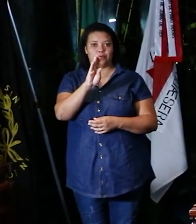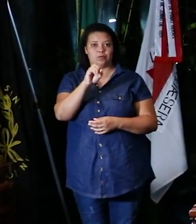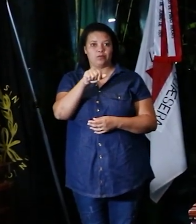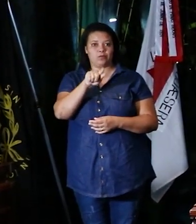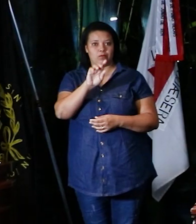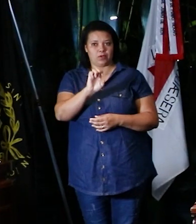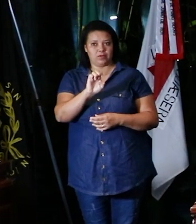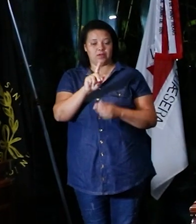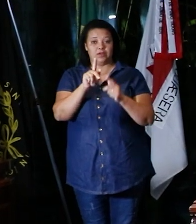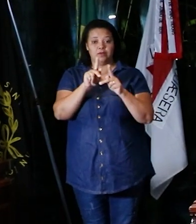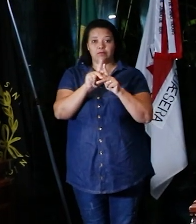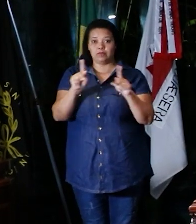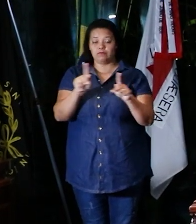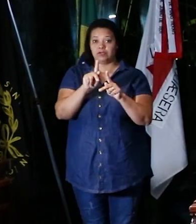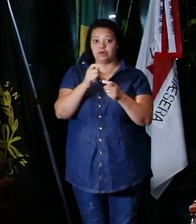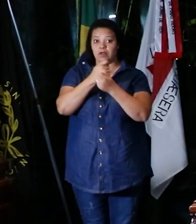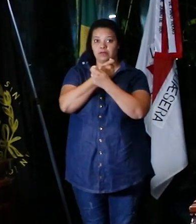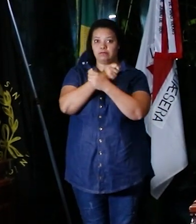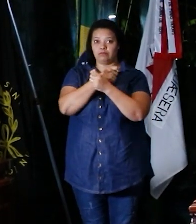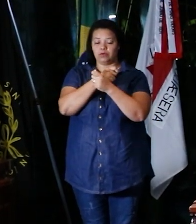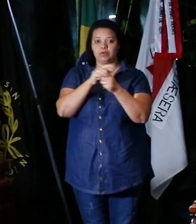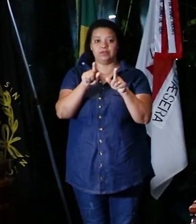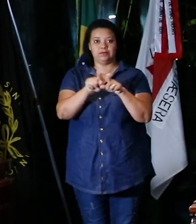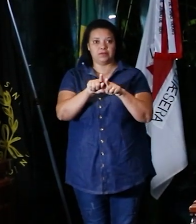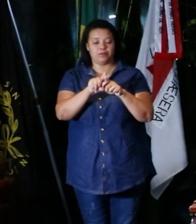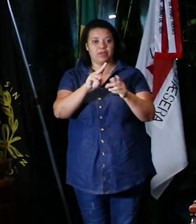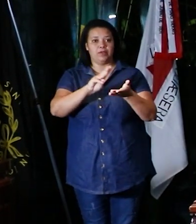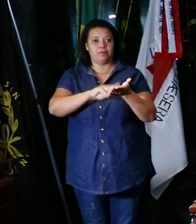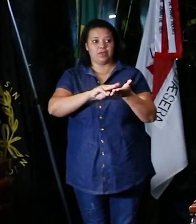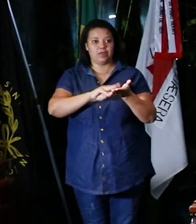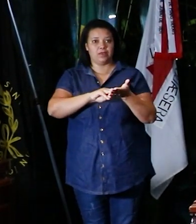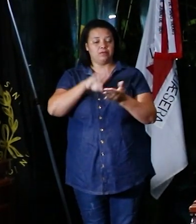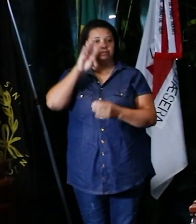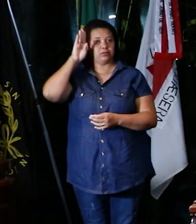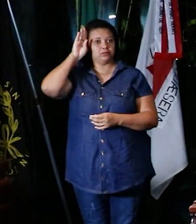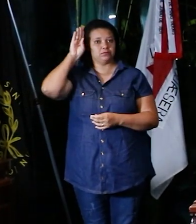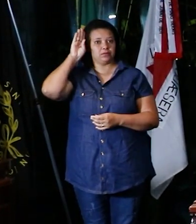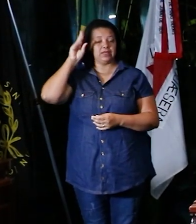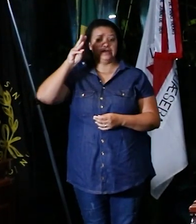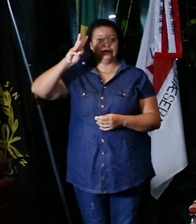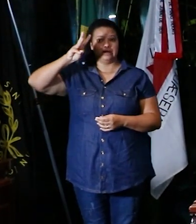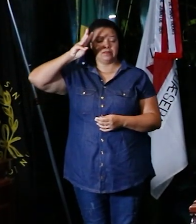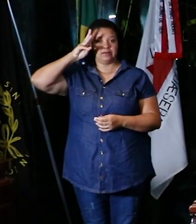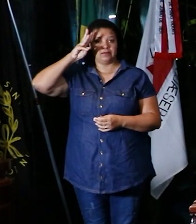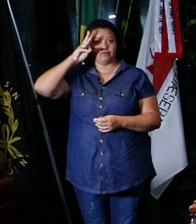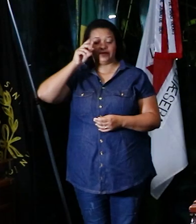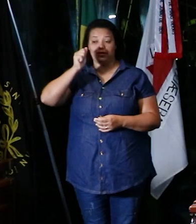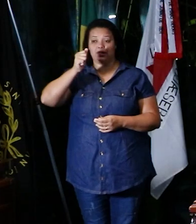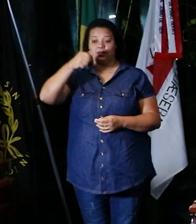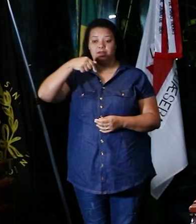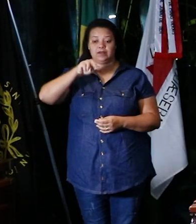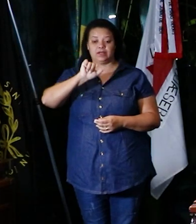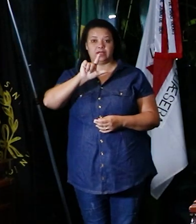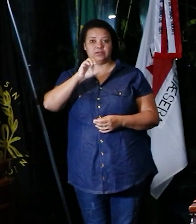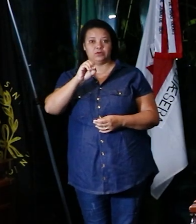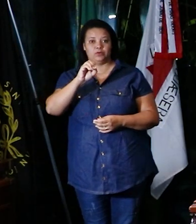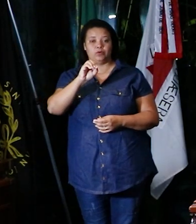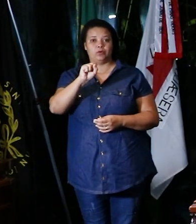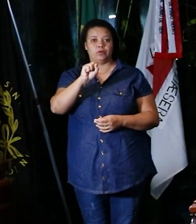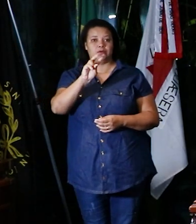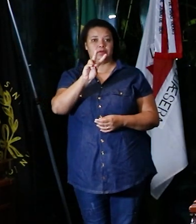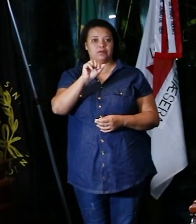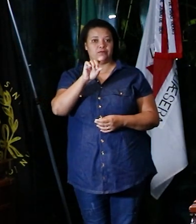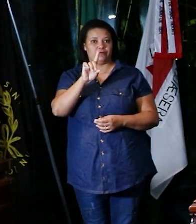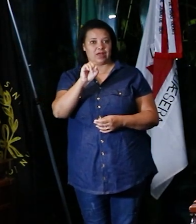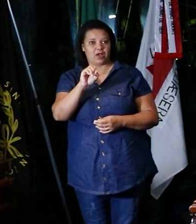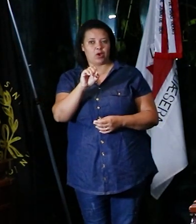também membro da academia. Na terça-feira, veio o Ângelo Oswaldo, que